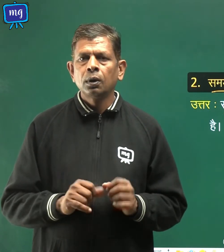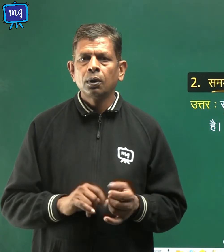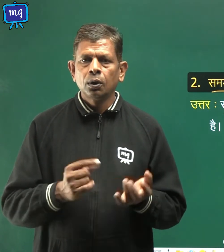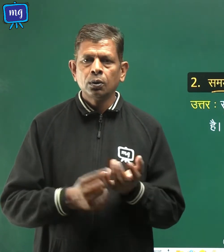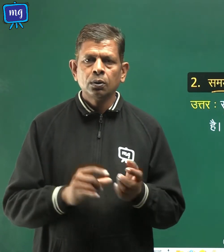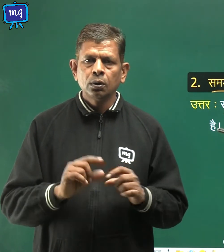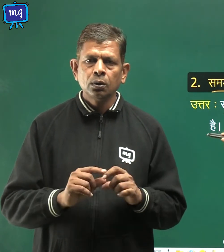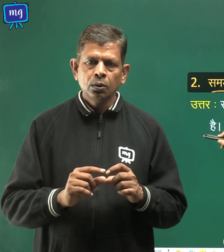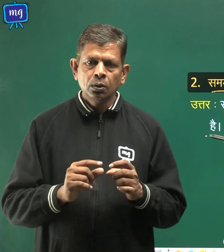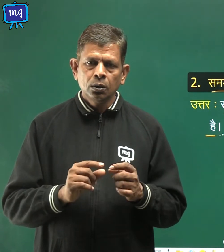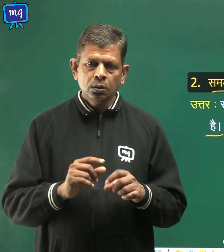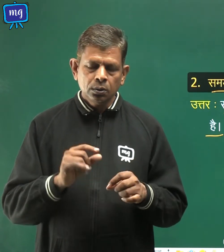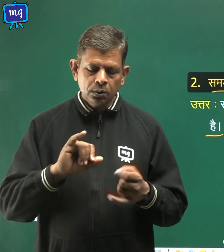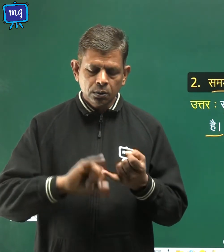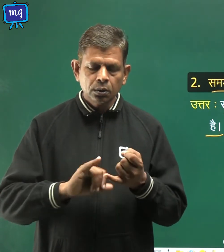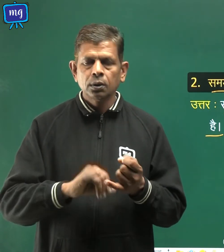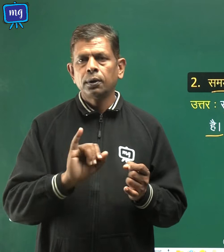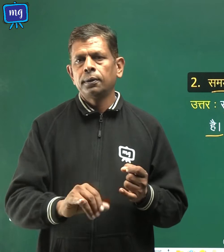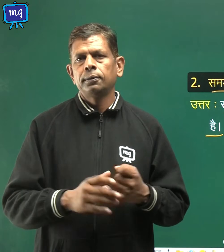सेकंड है।